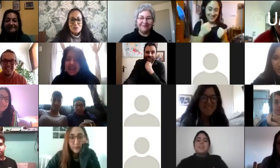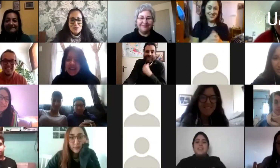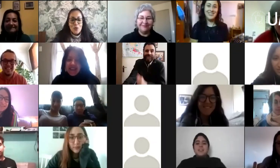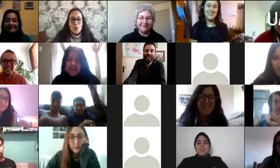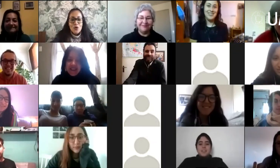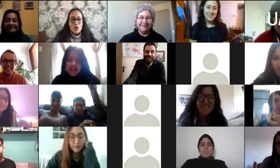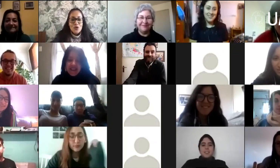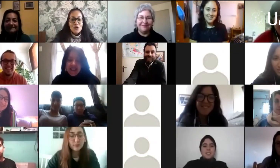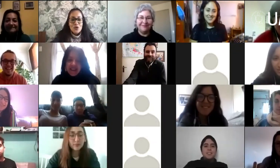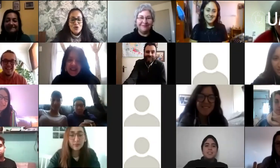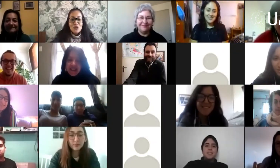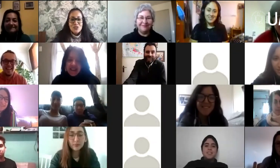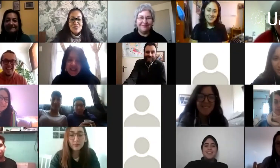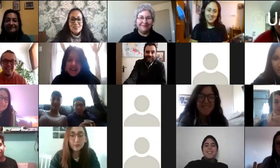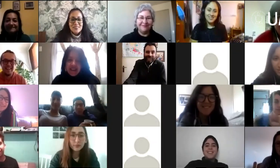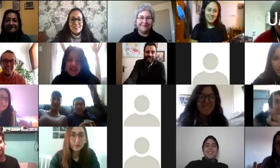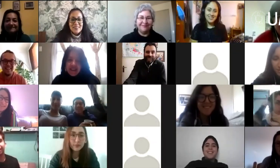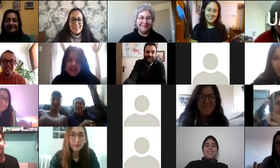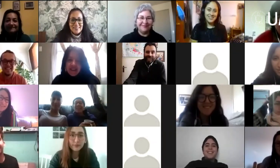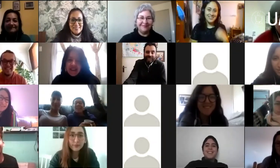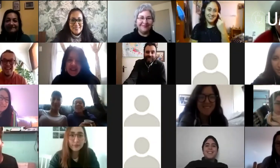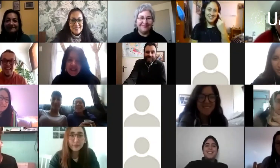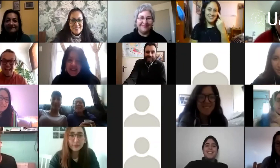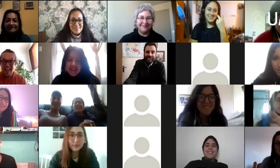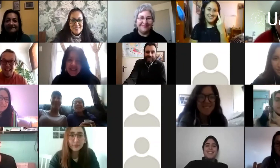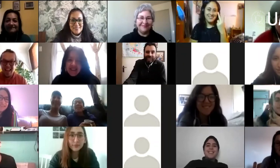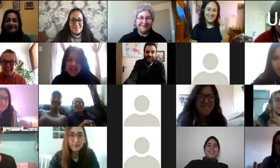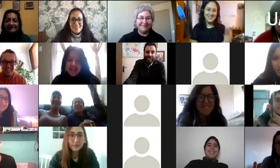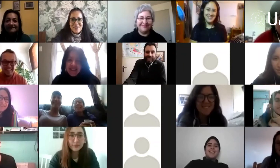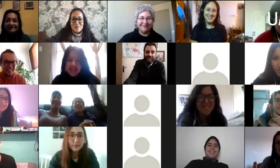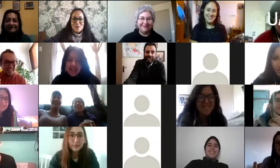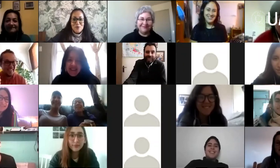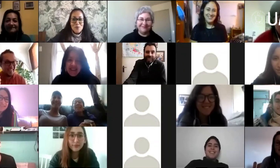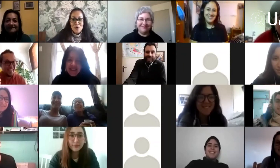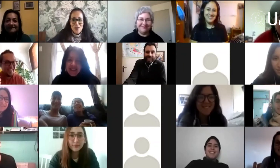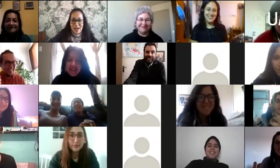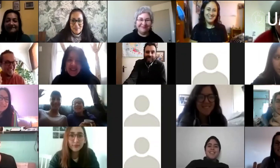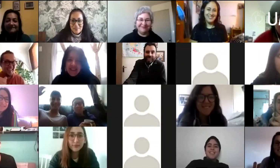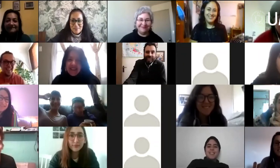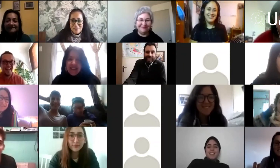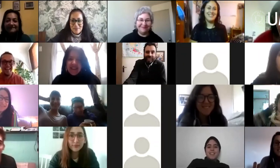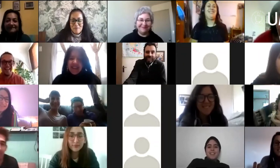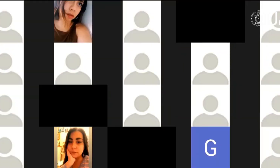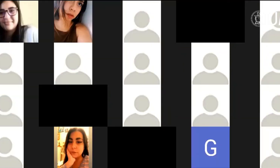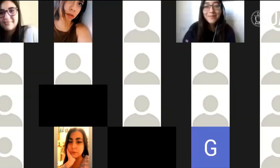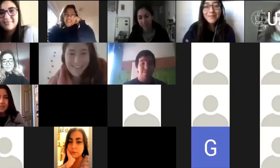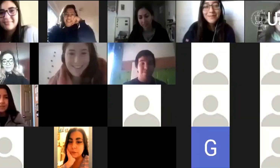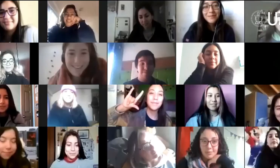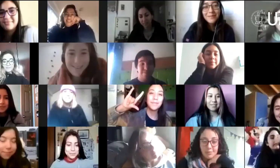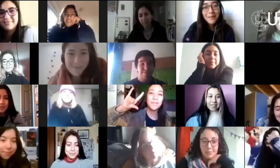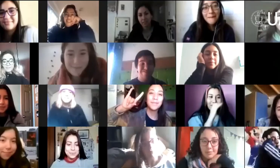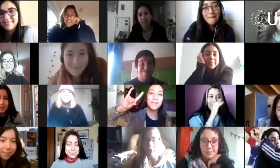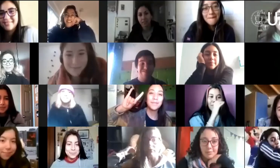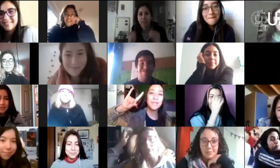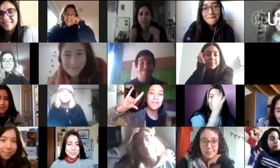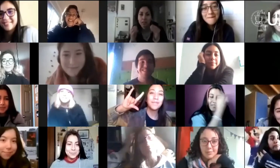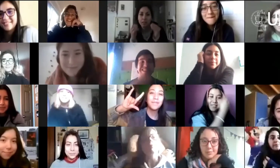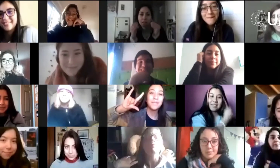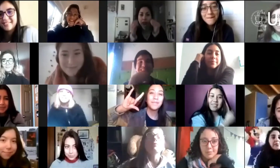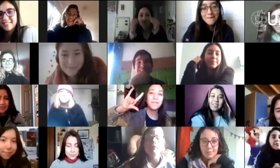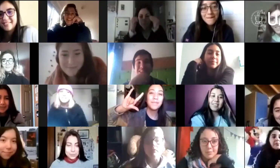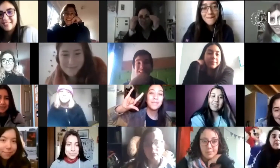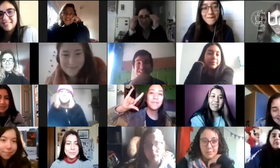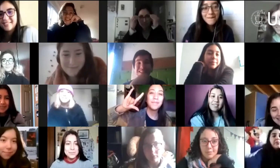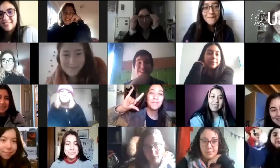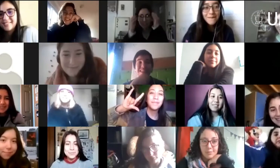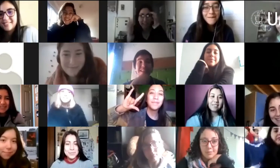vamos. 1, 2, 3. Foto 1 va. Voy en la foto 2. Aquí bien, bien,